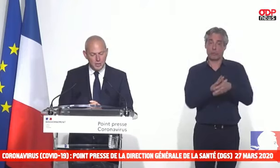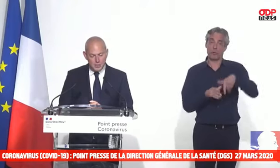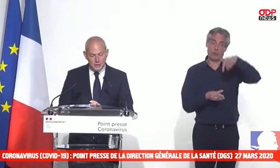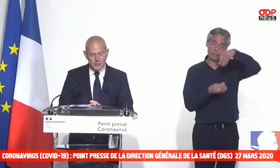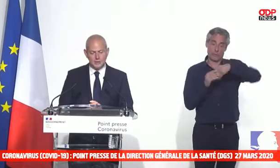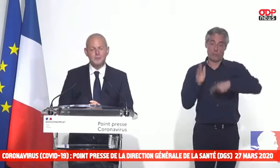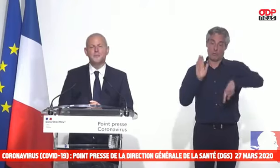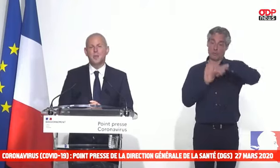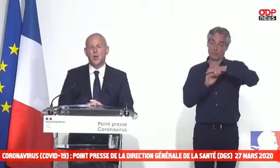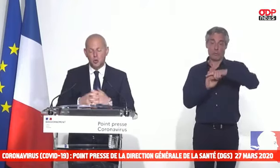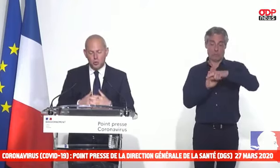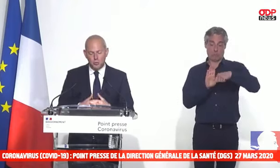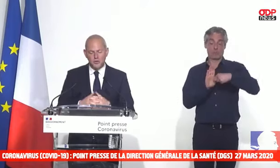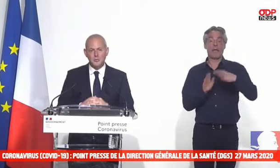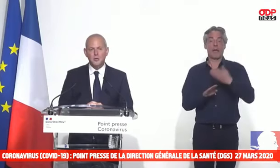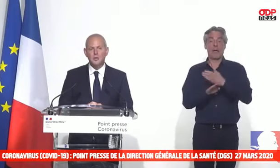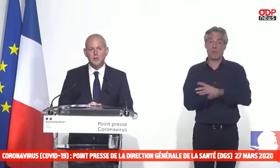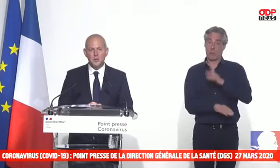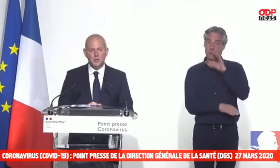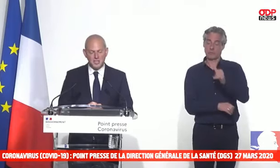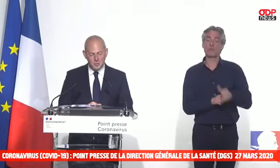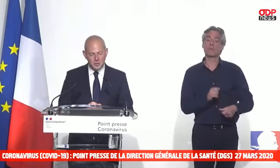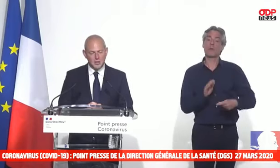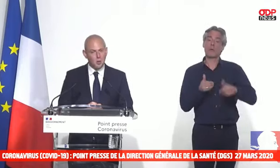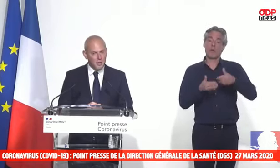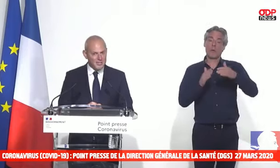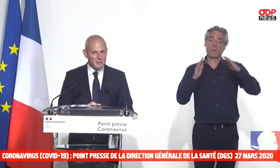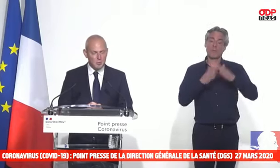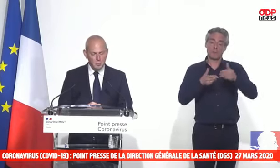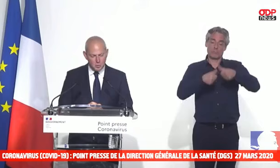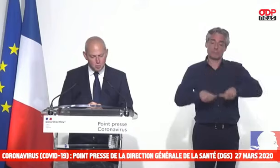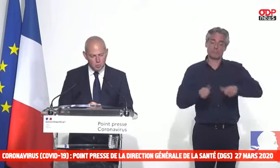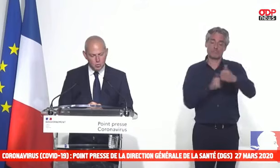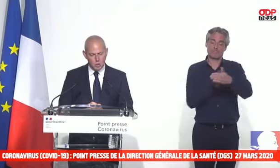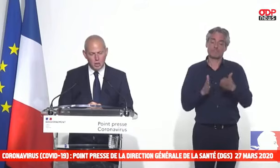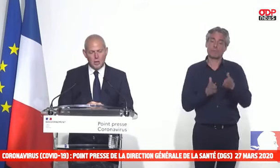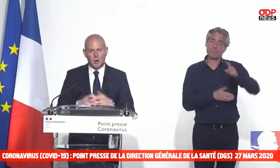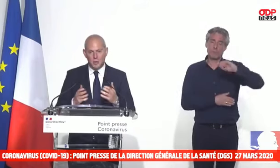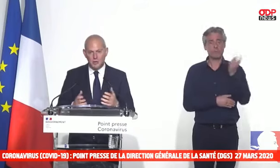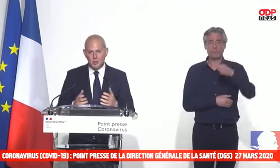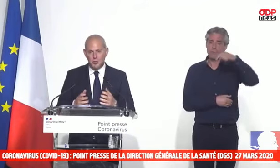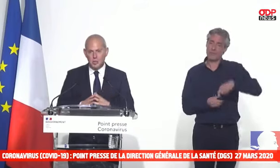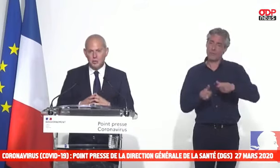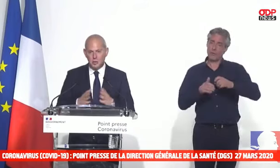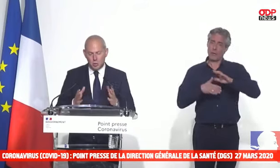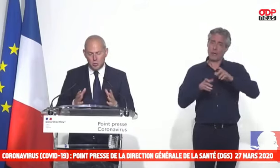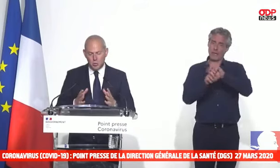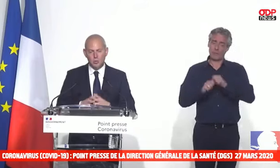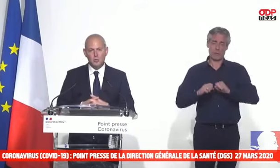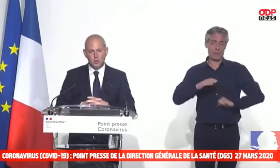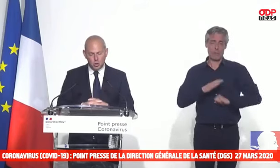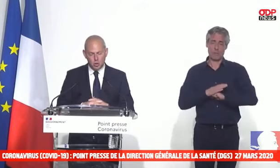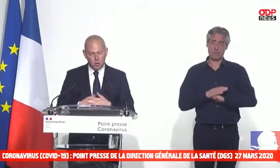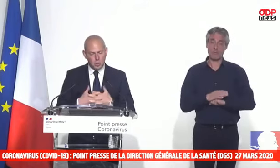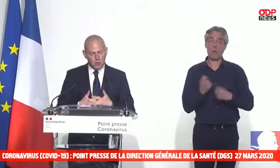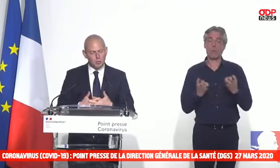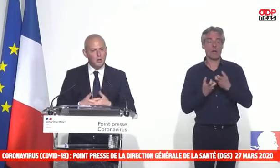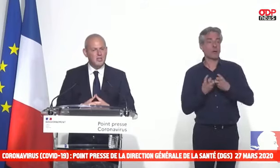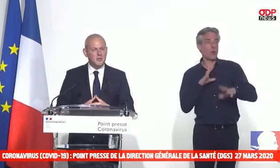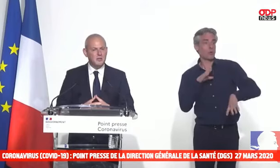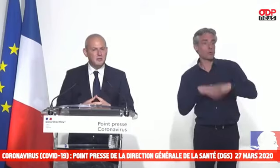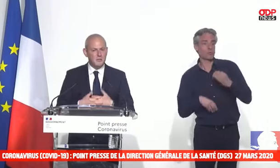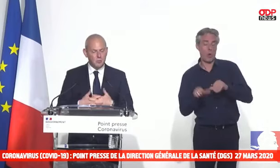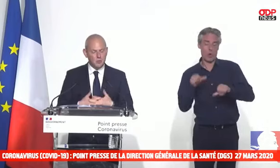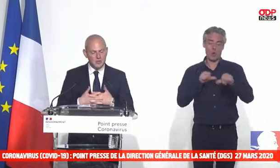mesures inédites. Le confinement doit être respecté au maximum par tous. En particulier, dès lors que l'on sort, on